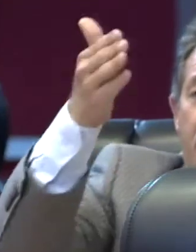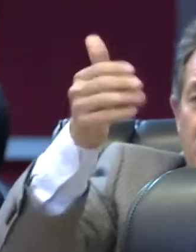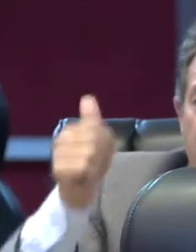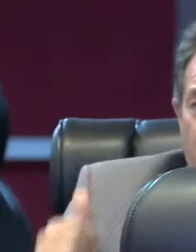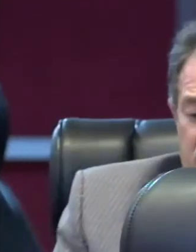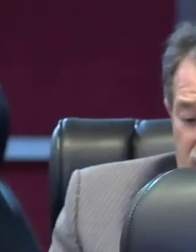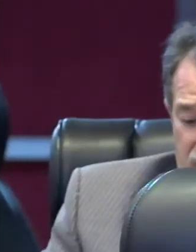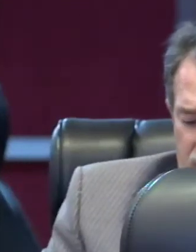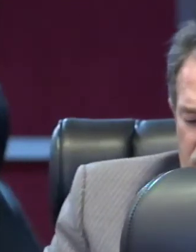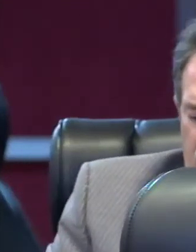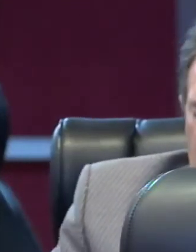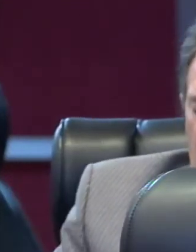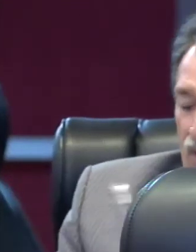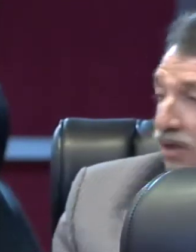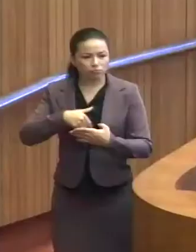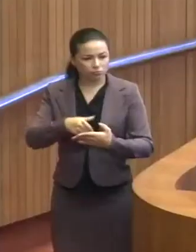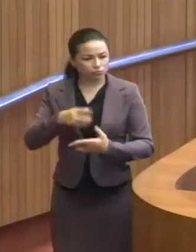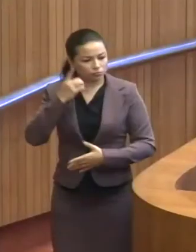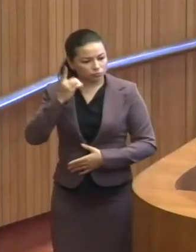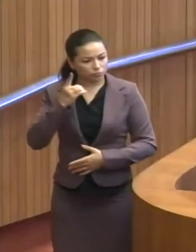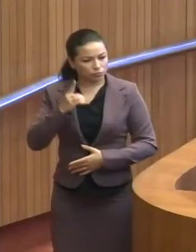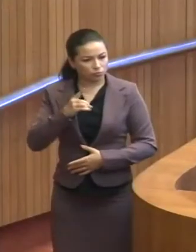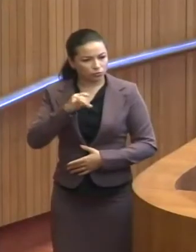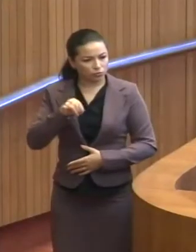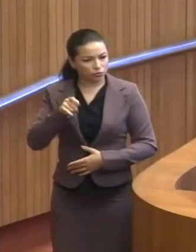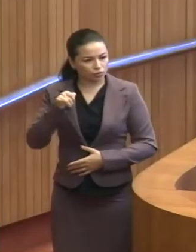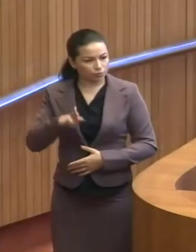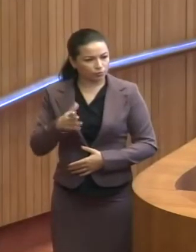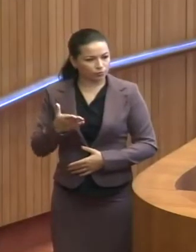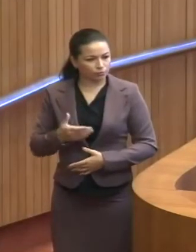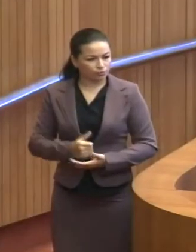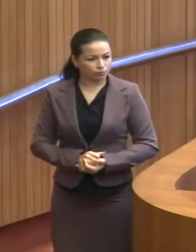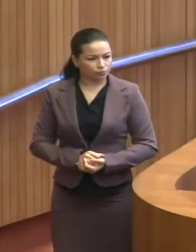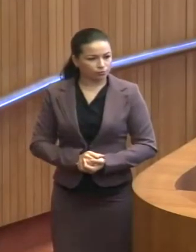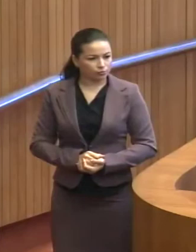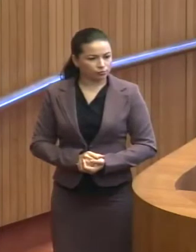eleitor. Parabéns para Vossa Excelência. Deputado Rubem Júnior.